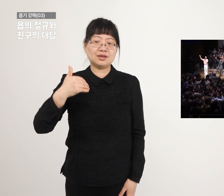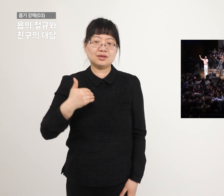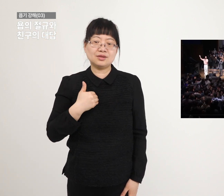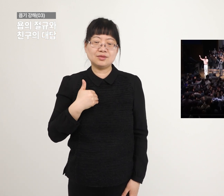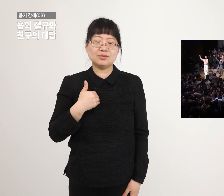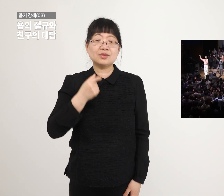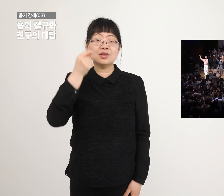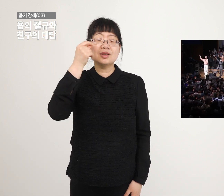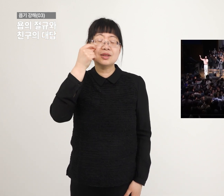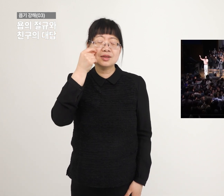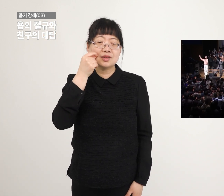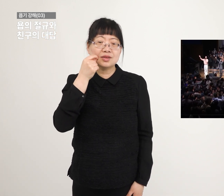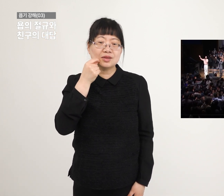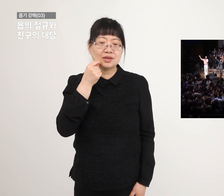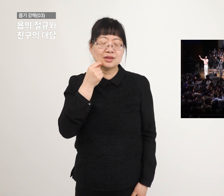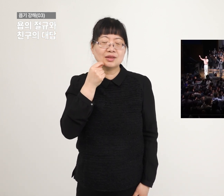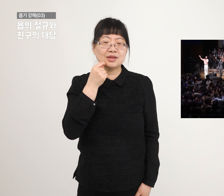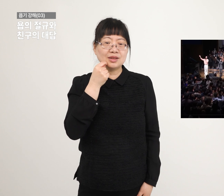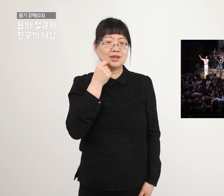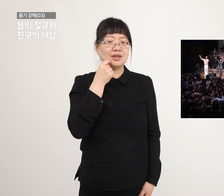나의 눈물을